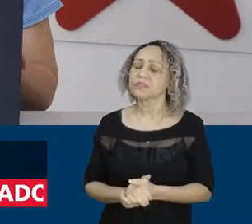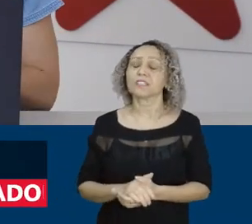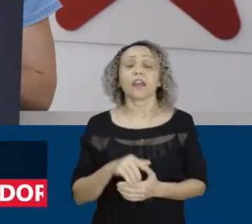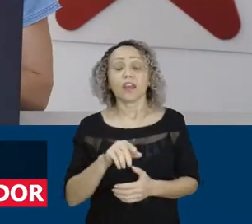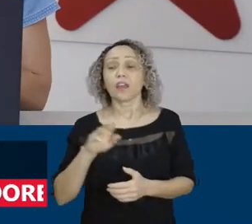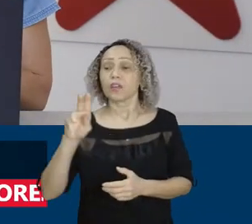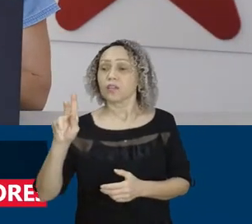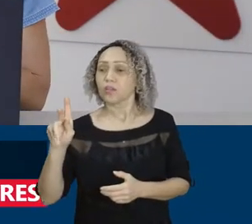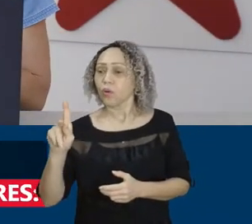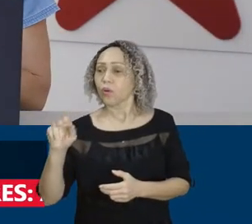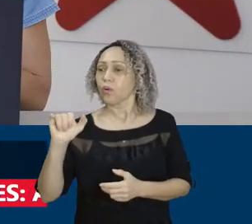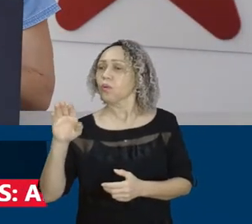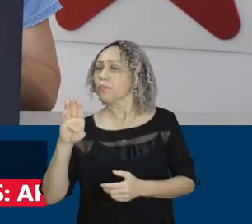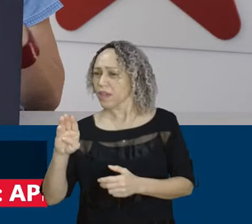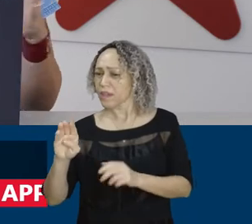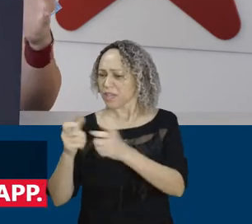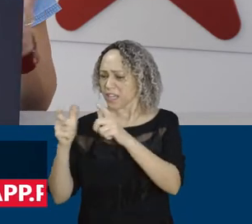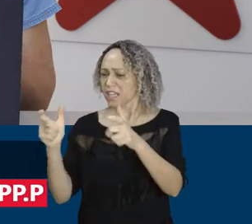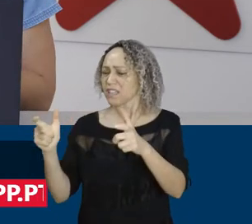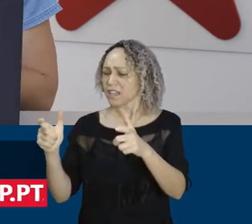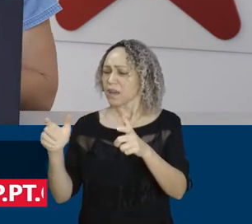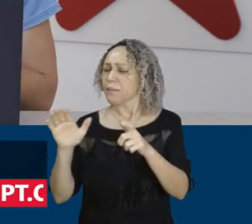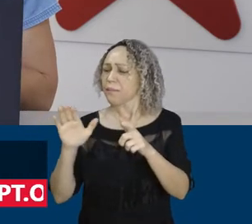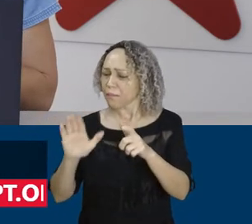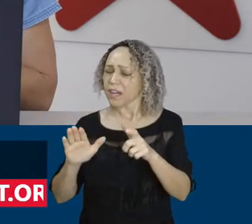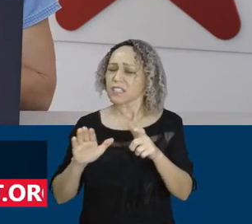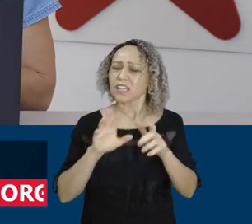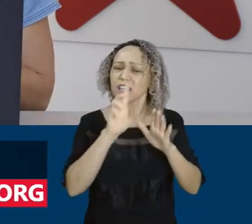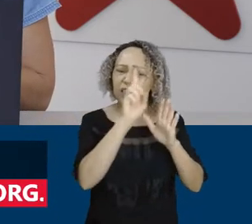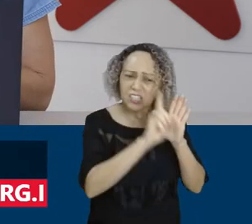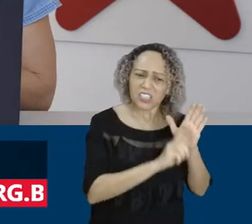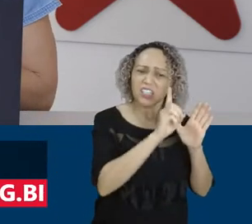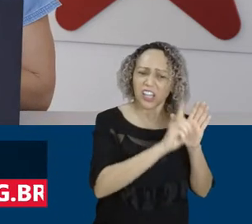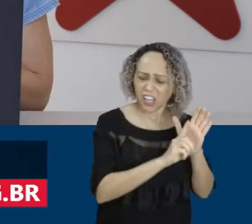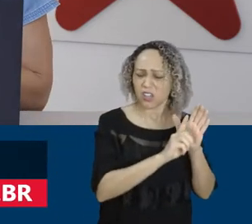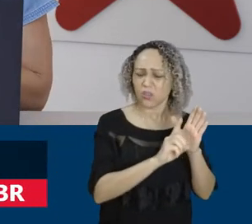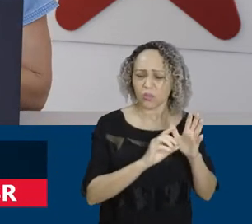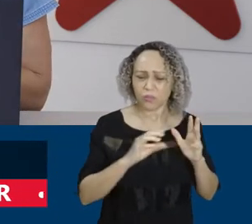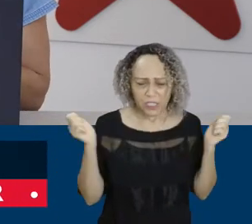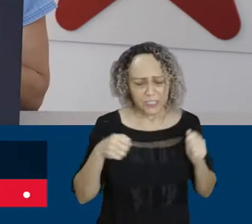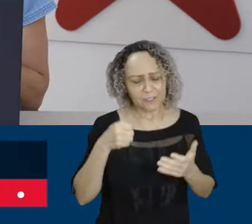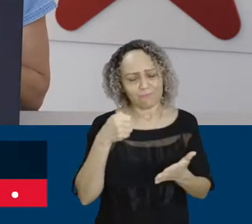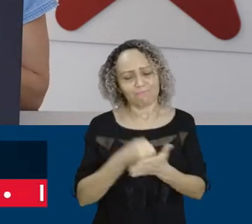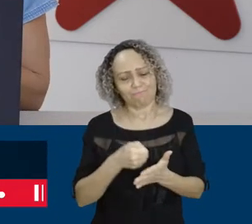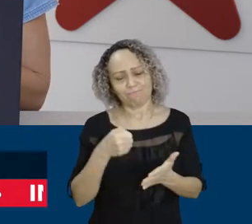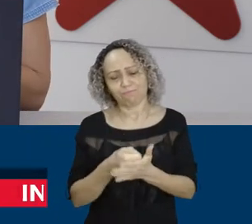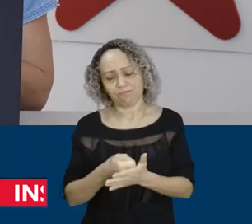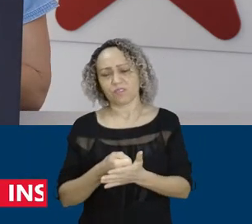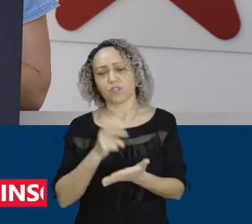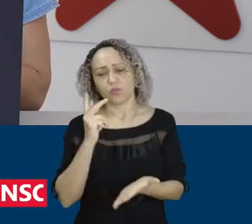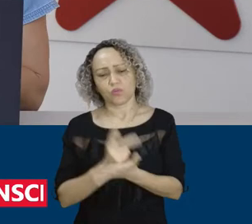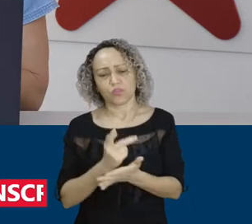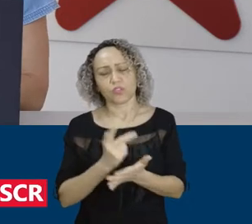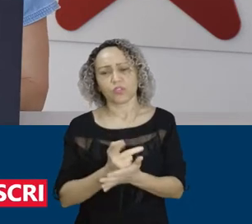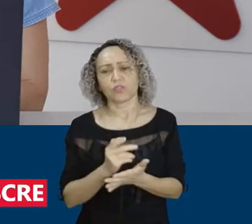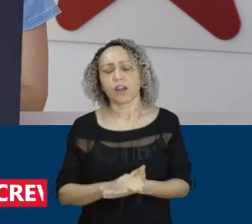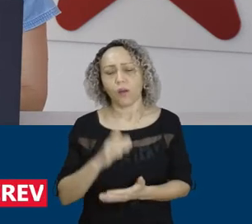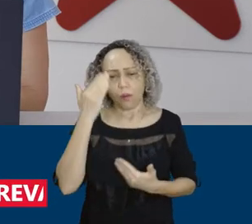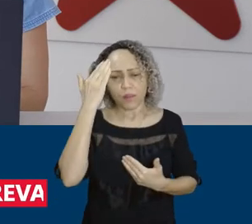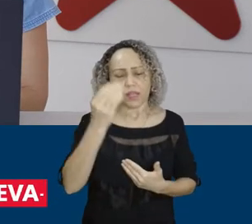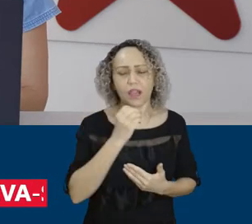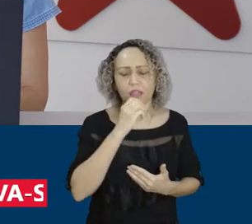sem nenhum retorno, né? Todos os direitos foram tomados. Obrigada, Fernando, bom dia para você, a gente se vê de novo amanhã, bom